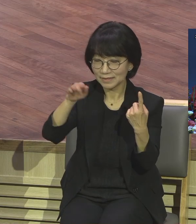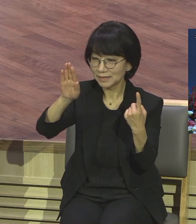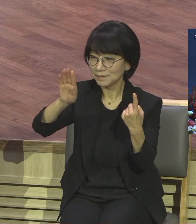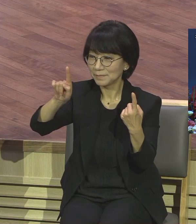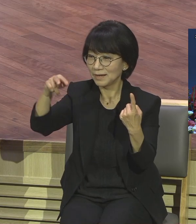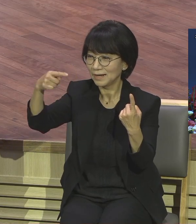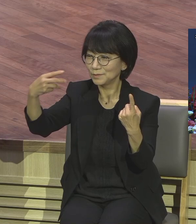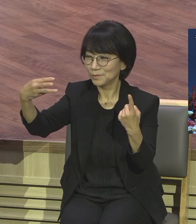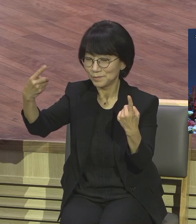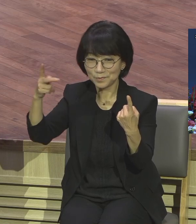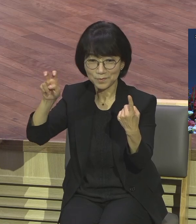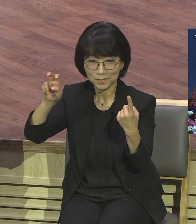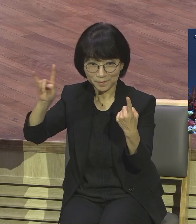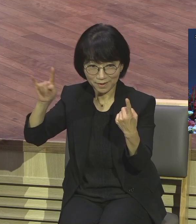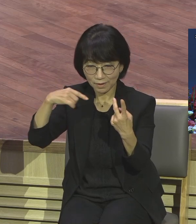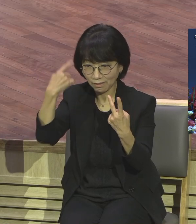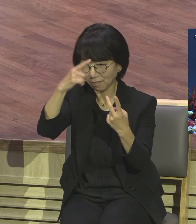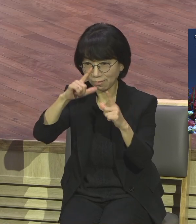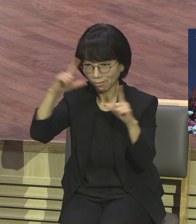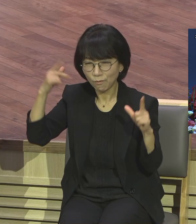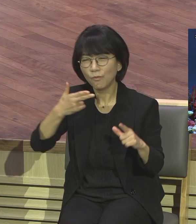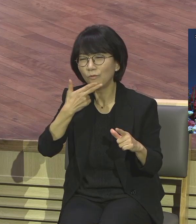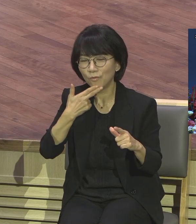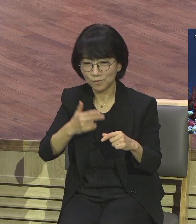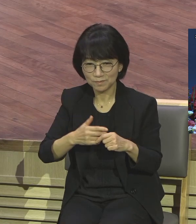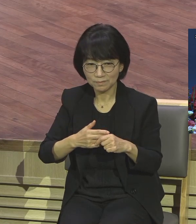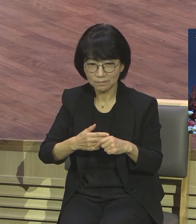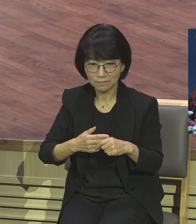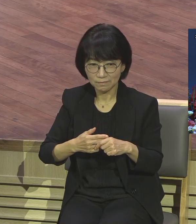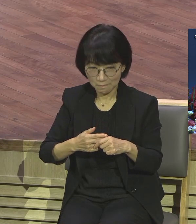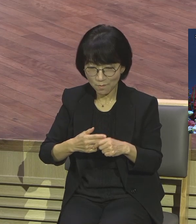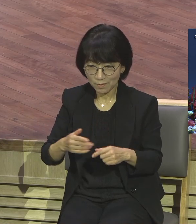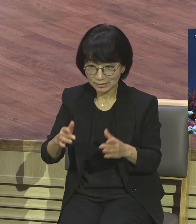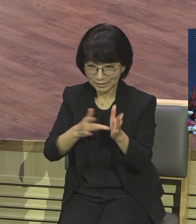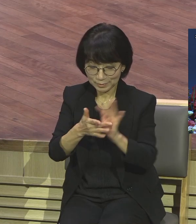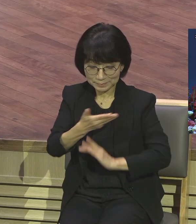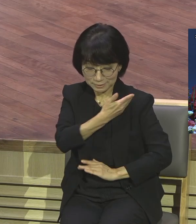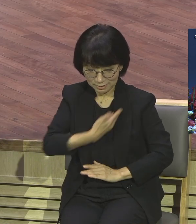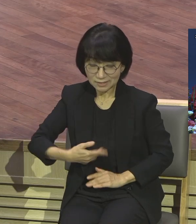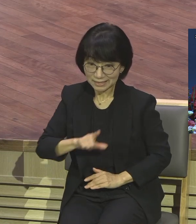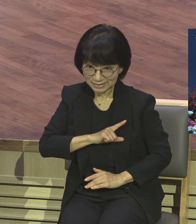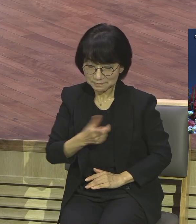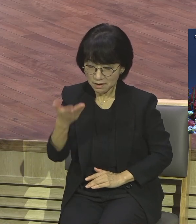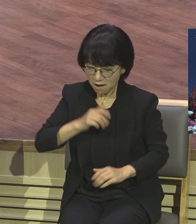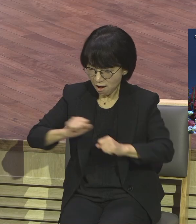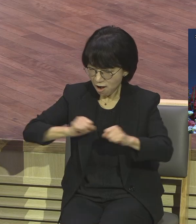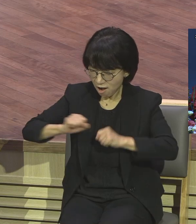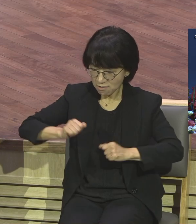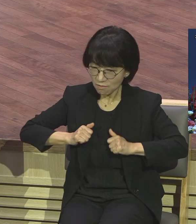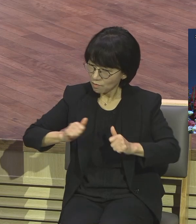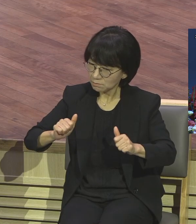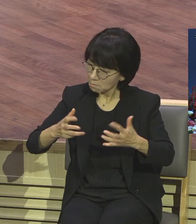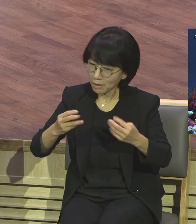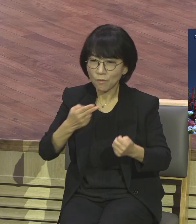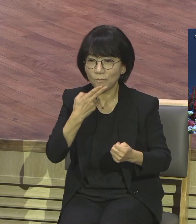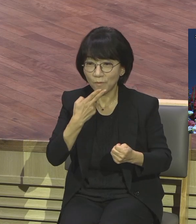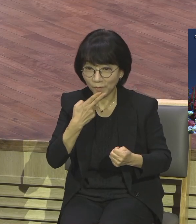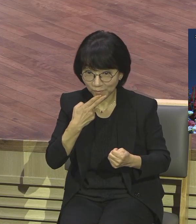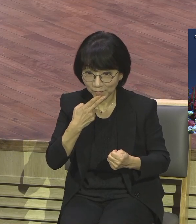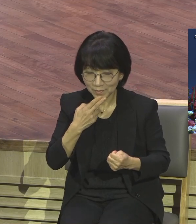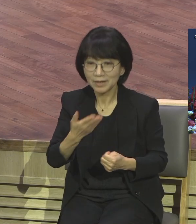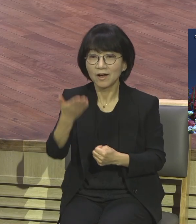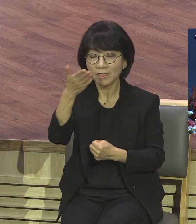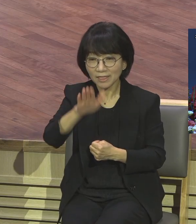그렇게 두드러진 활약이 없어요. 큰 활약이 그렇게 없는데 근데 한 가지 눈여겨볼 부분은 이 두